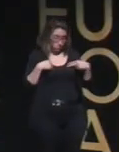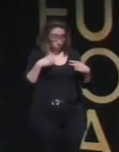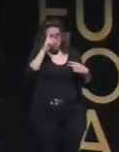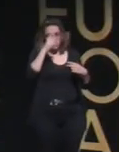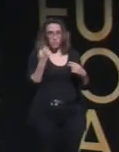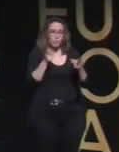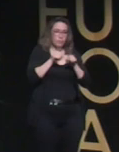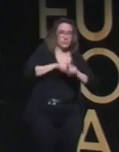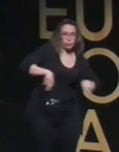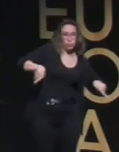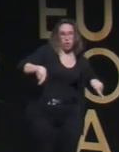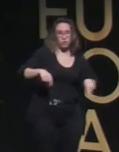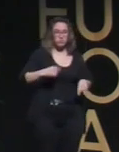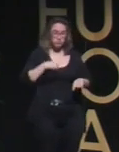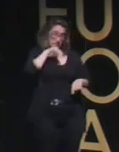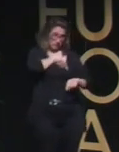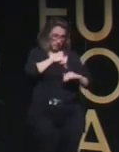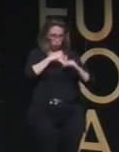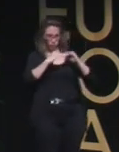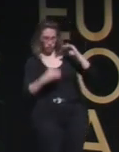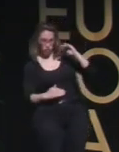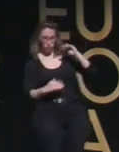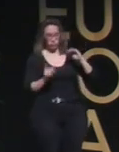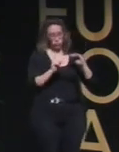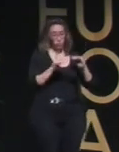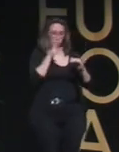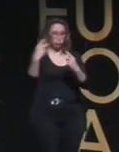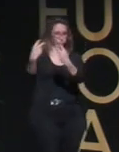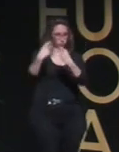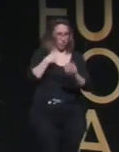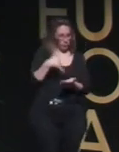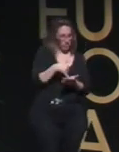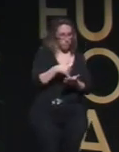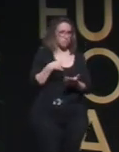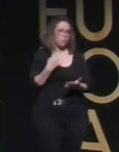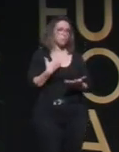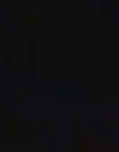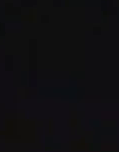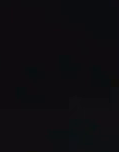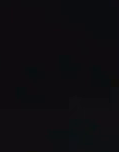lobo. No soporto ser inferior, si no se darán cuenta que soy débil, debo aparentar que no les necesito.